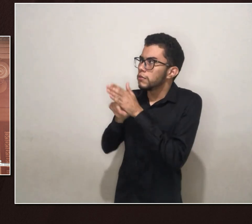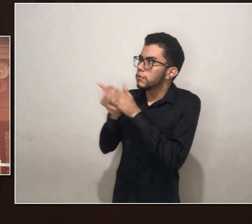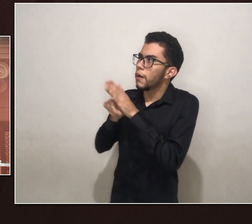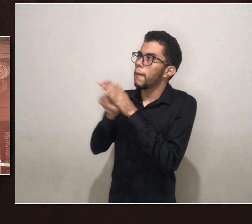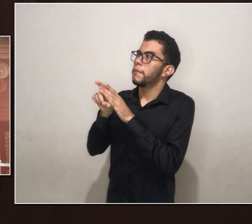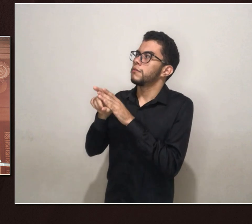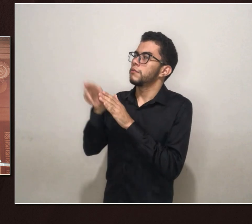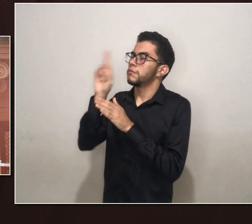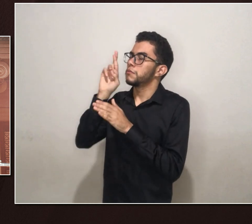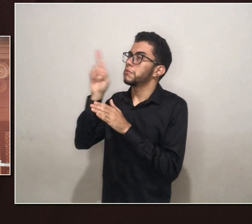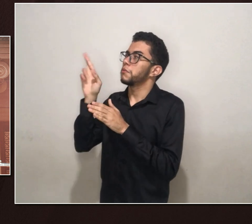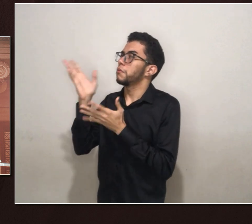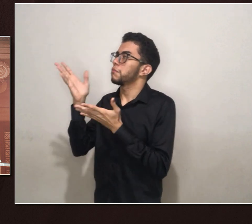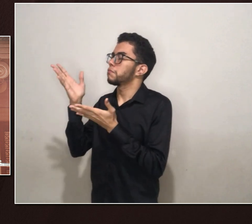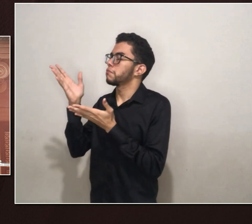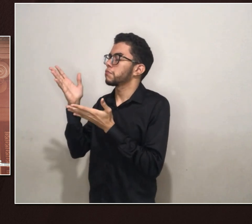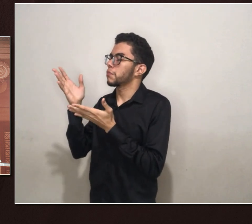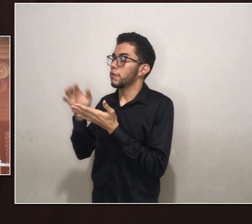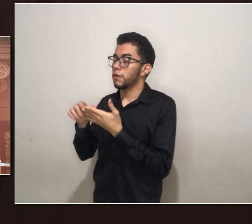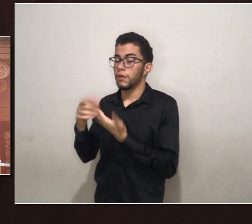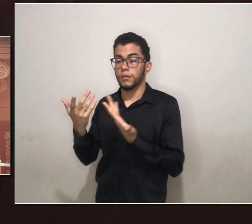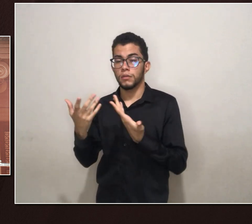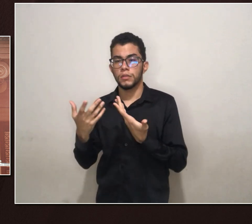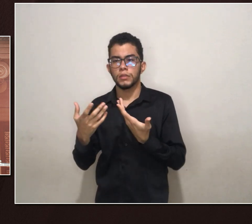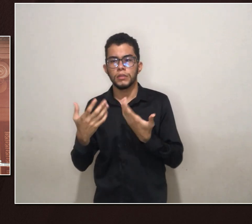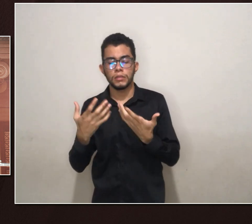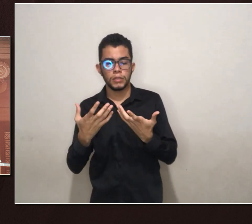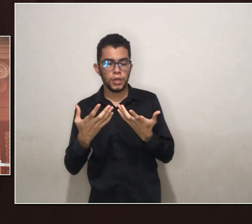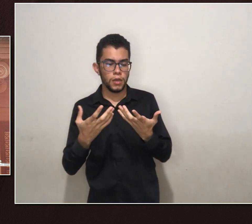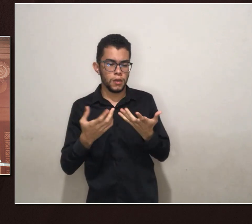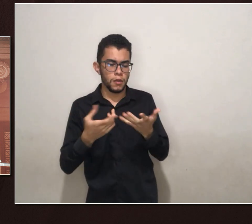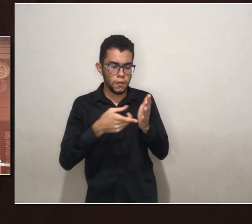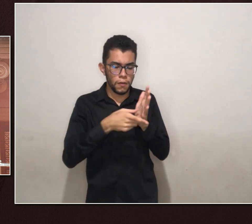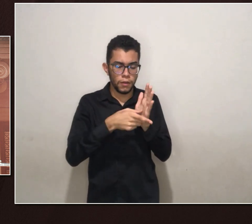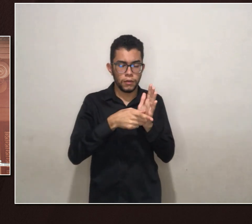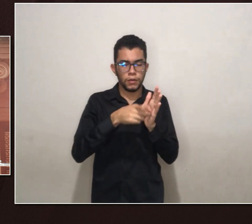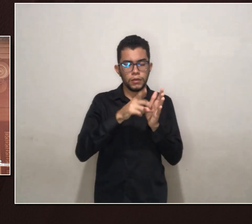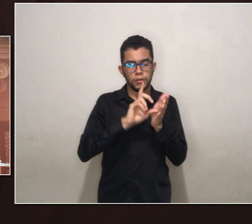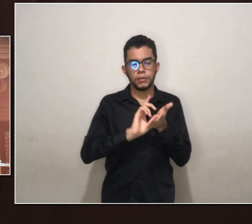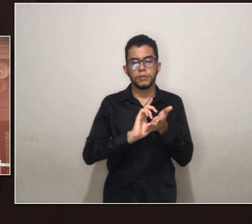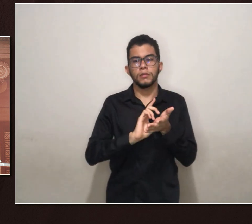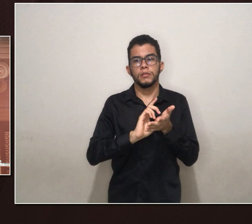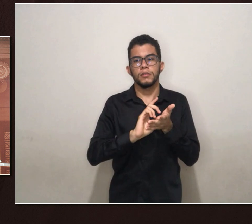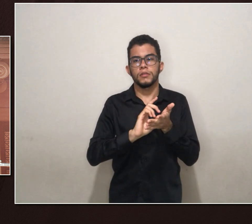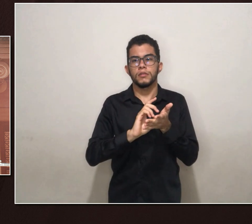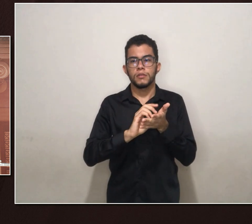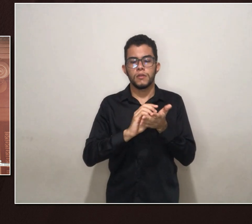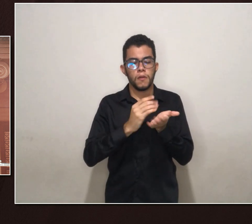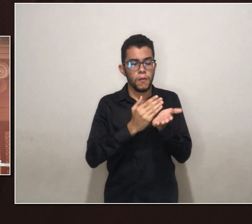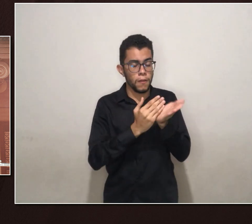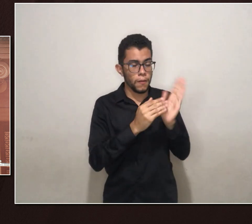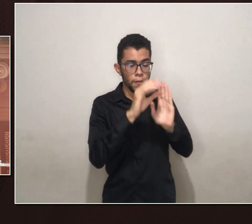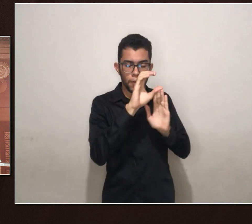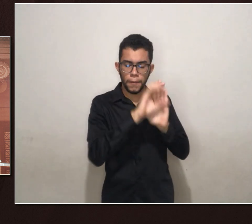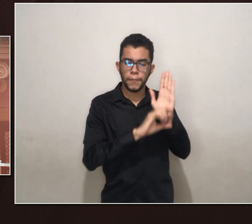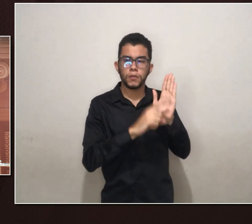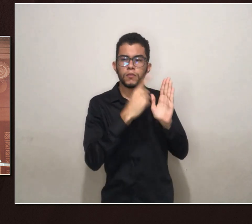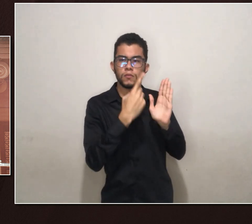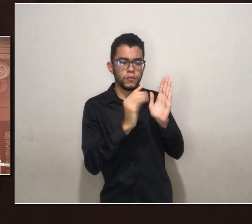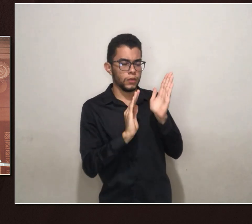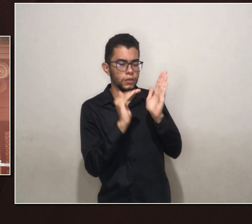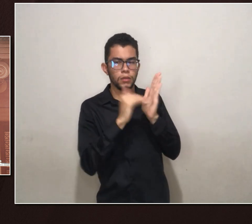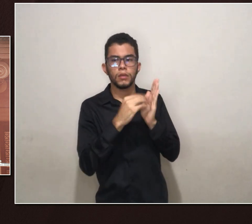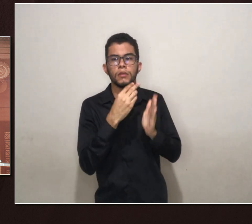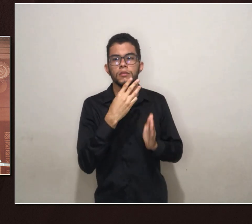3, né, porque nós já gastamos várias semanas para capítulos 4, 5 e 6,